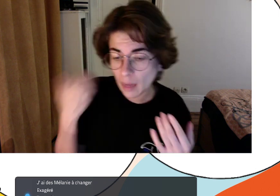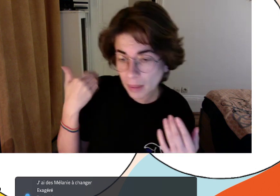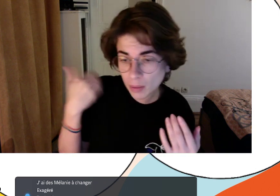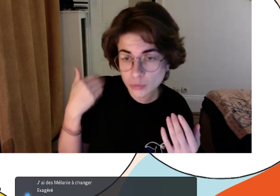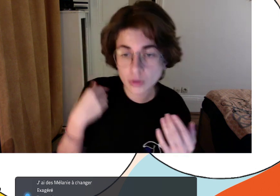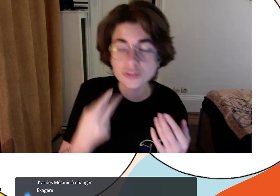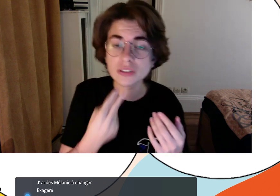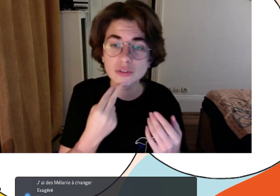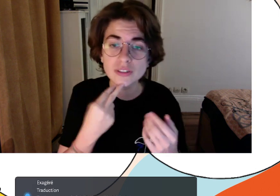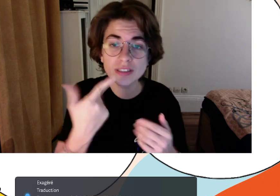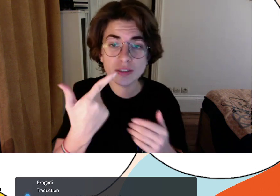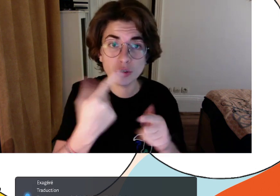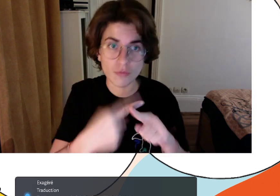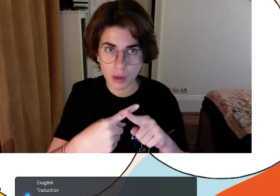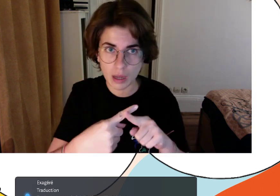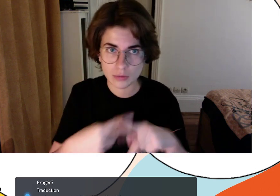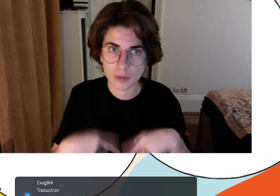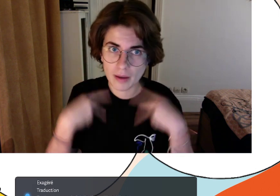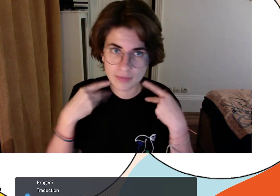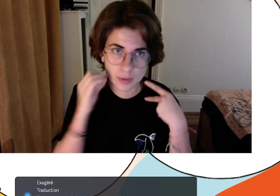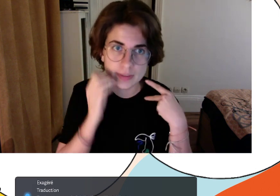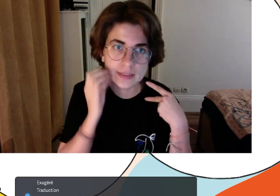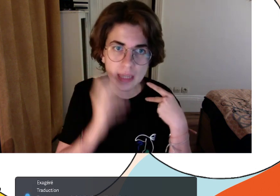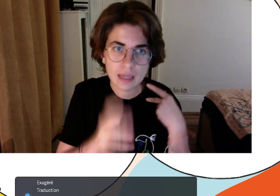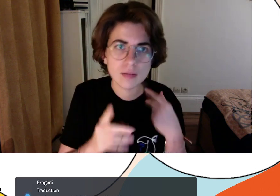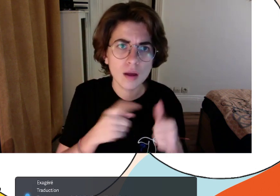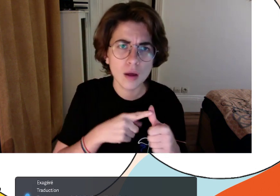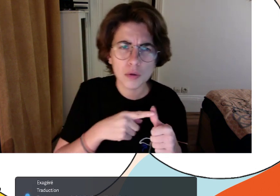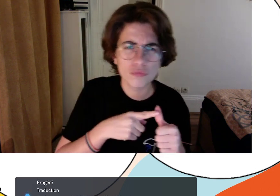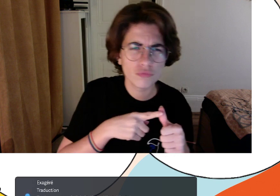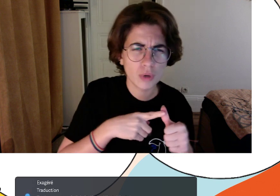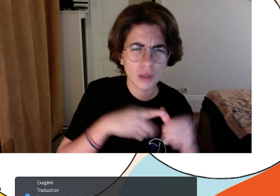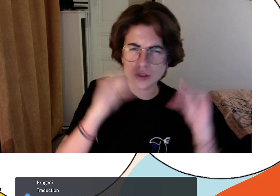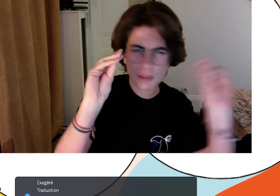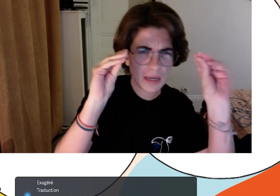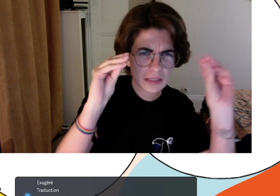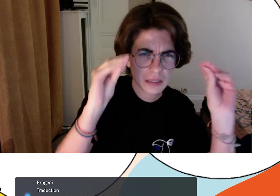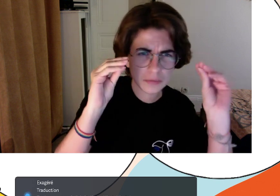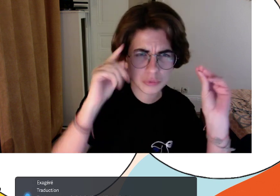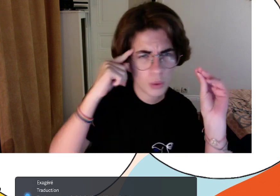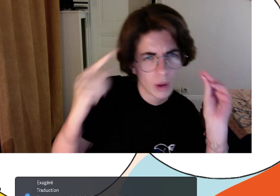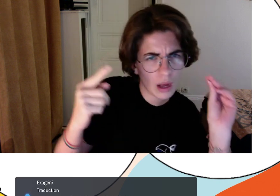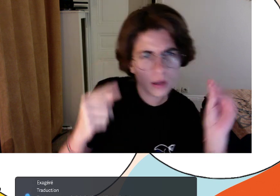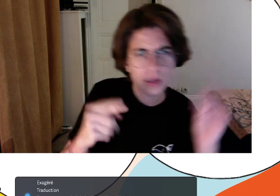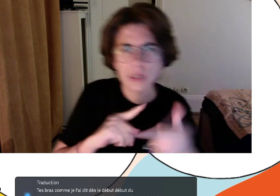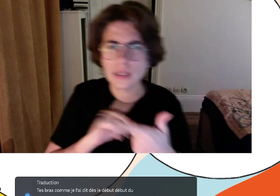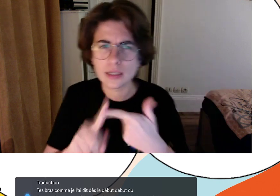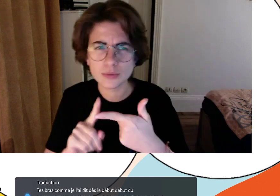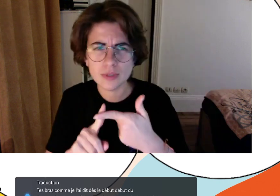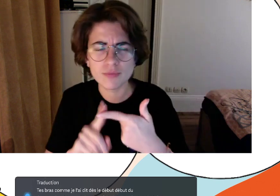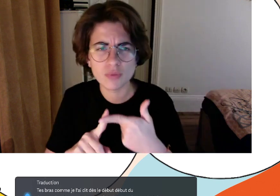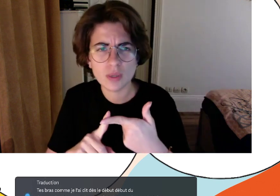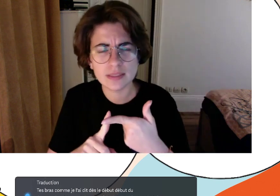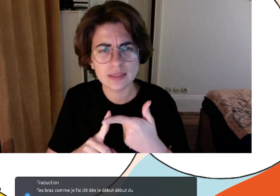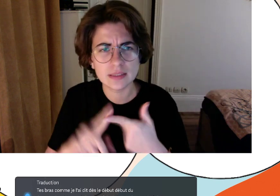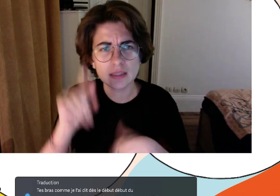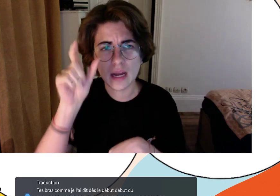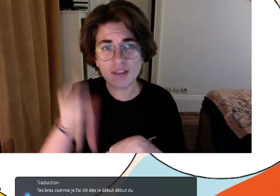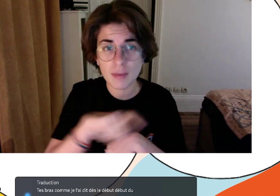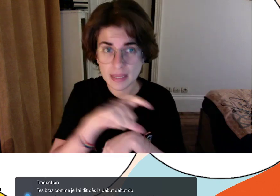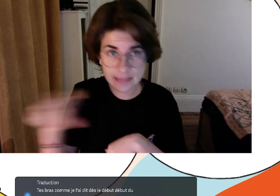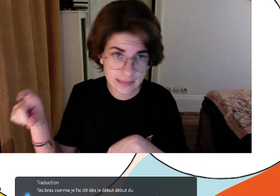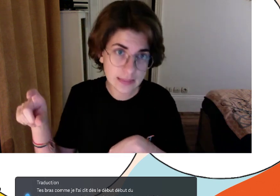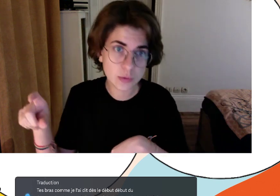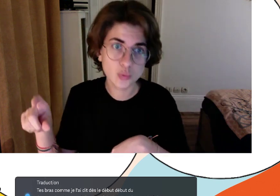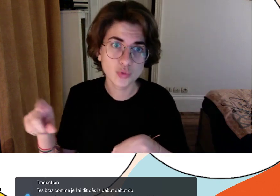il y a pas longtemps, j'ai utilisé 2 fois dans ma vie quotidienne. Une fois dans un magasin, je crois, et la deuxième fois, c'était à